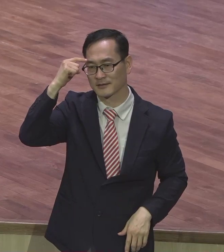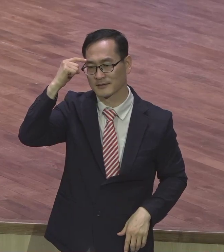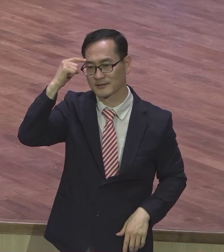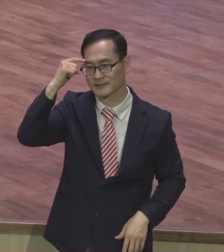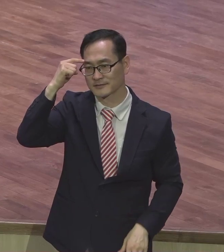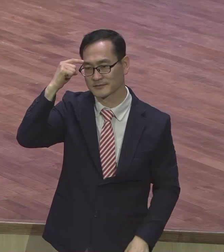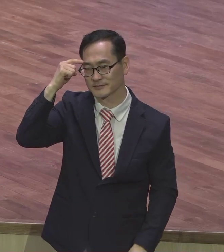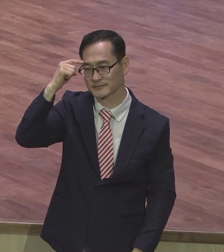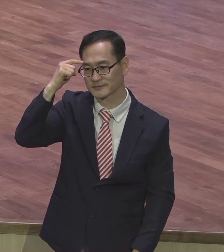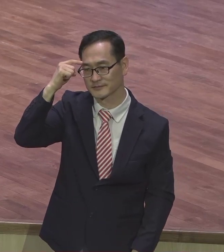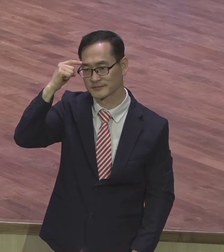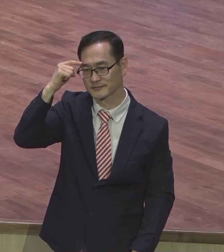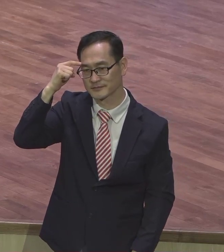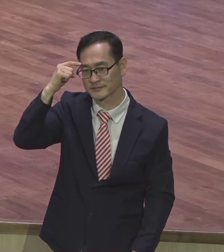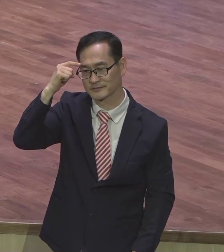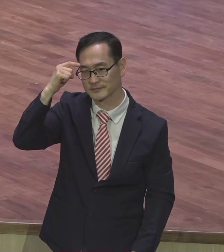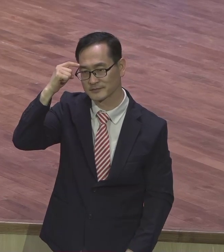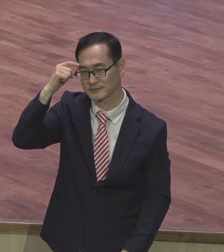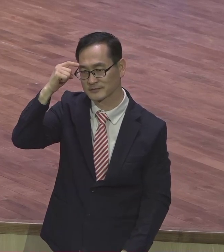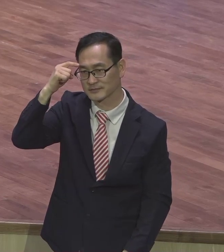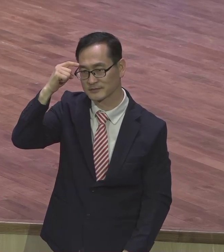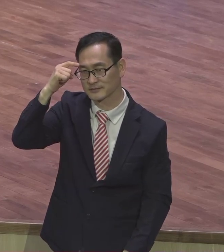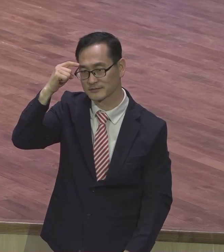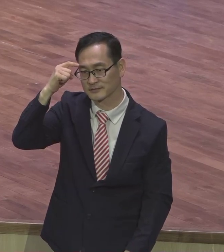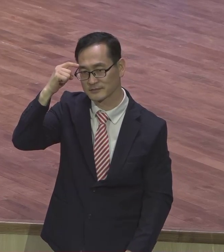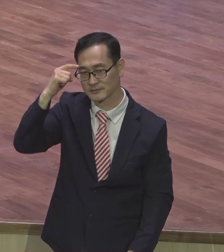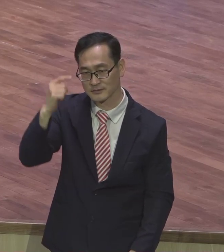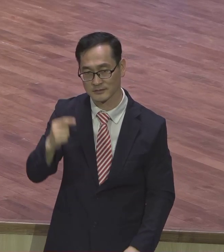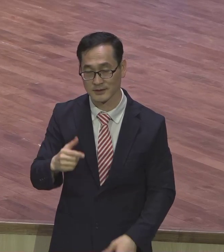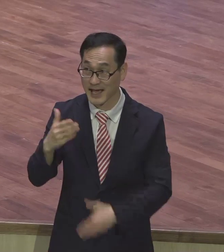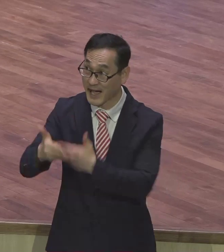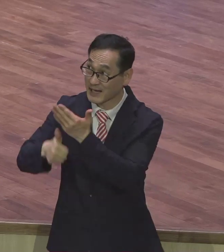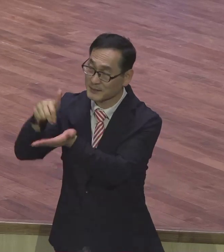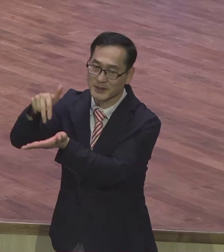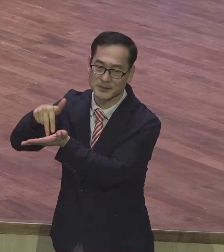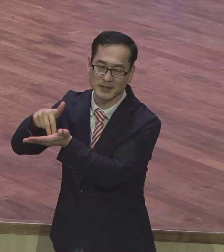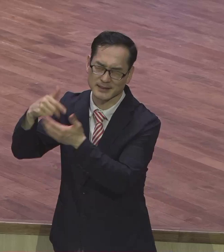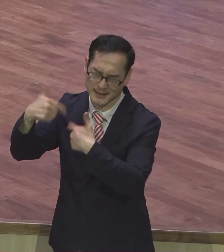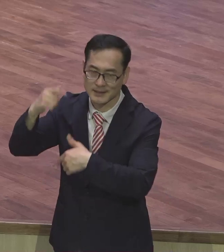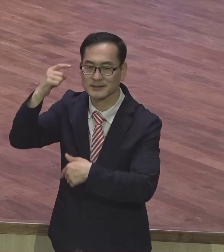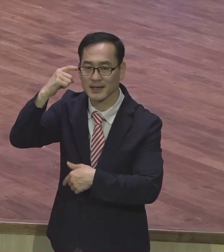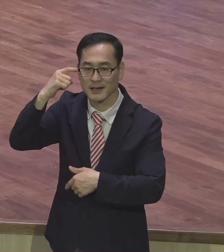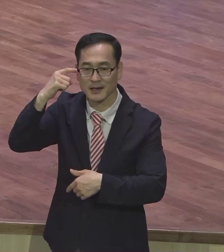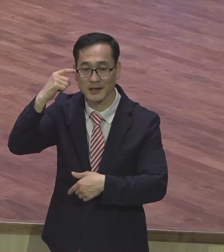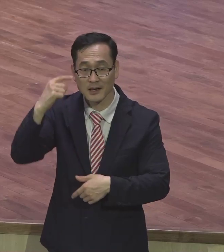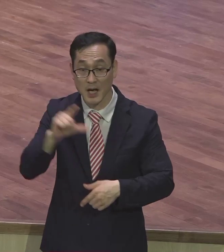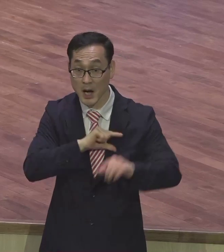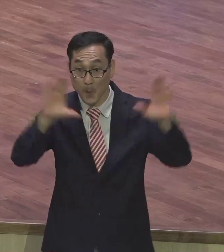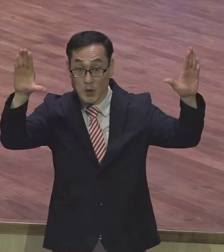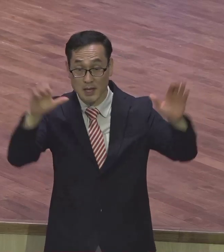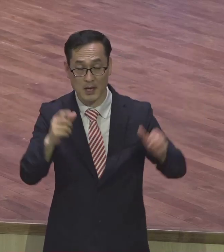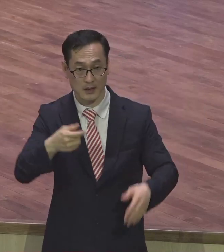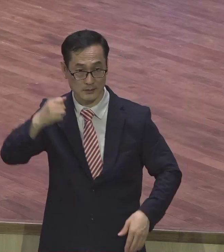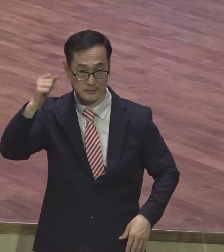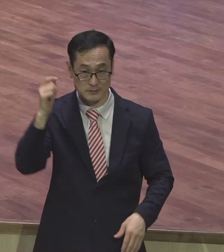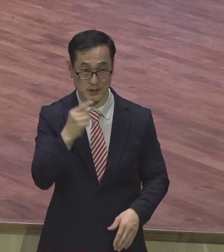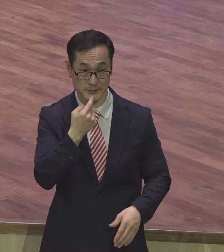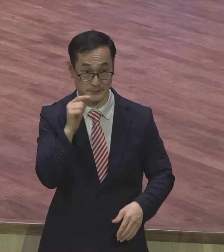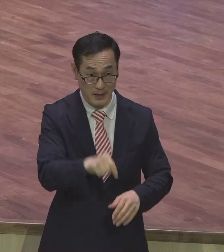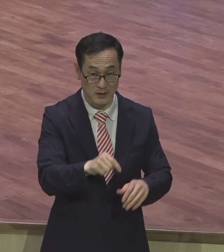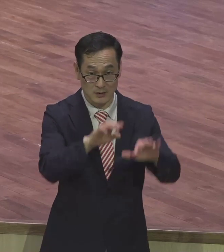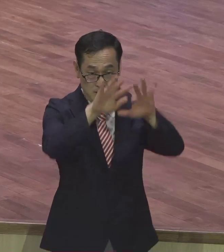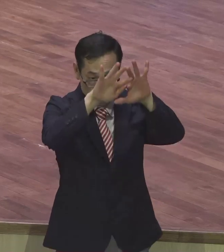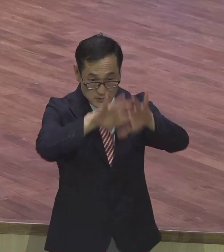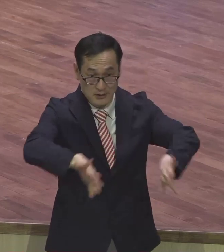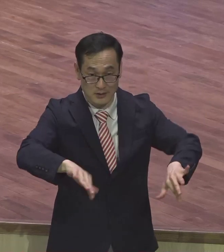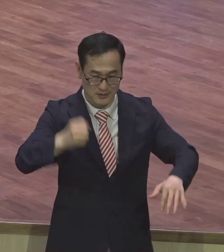싶지 않아요 어떻게 당신이 꼴라디입니까 어떻게 모세가 홍해를 가릅니까 어떻게 열의 우승을